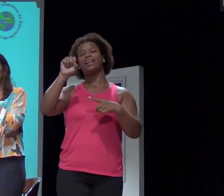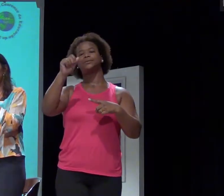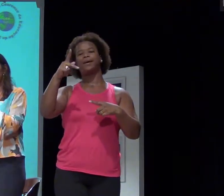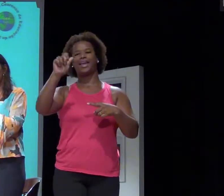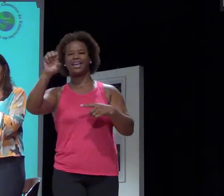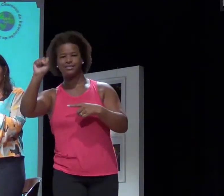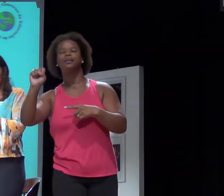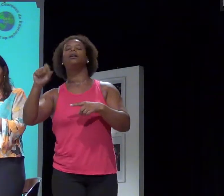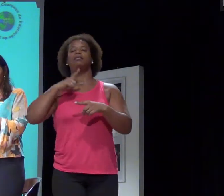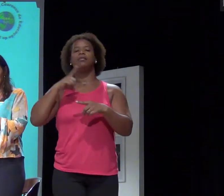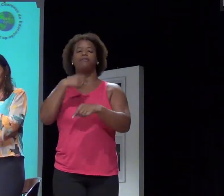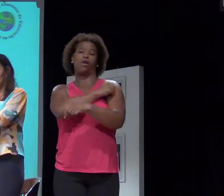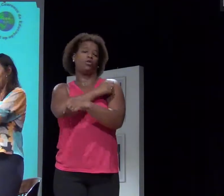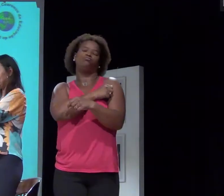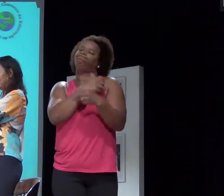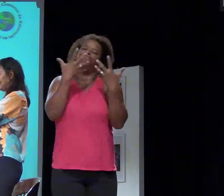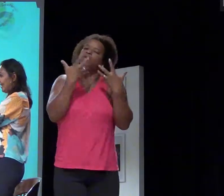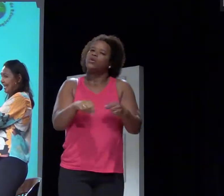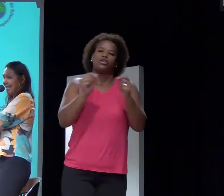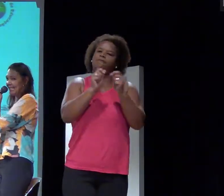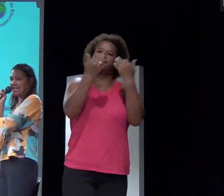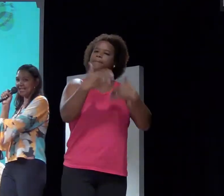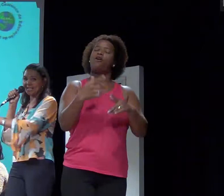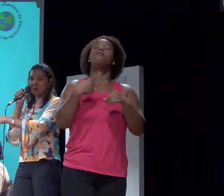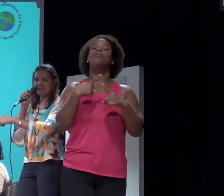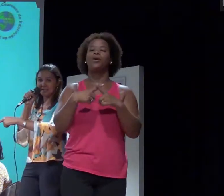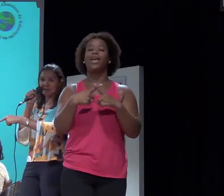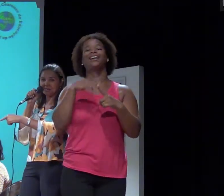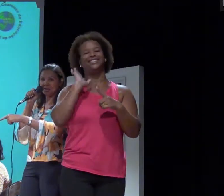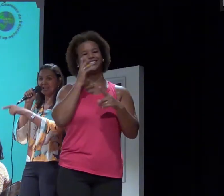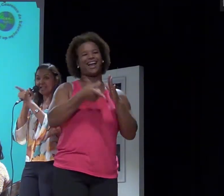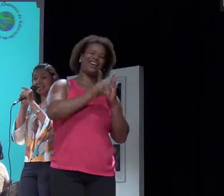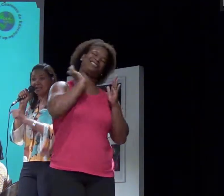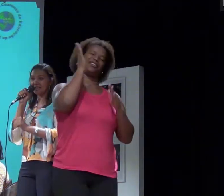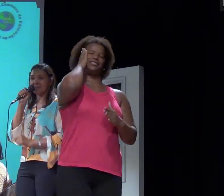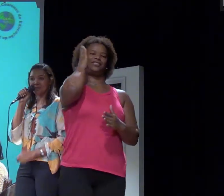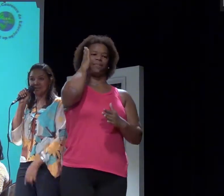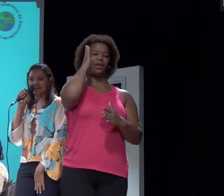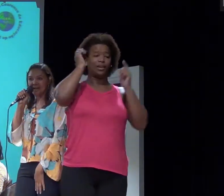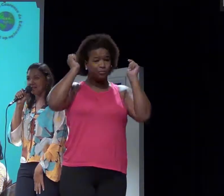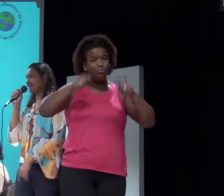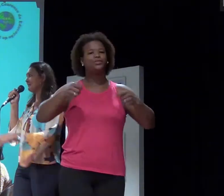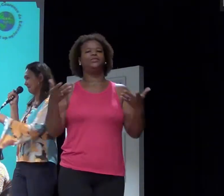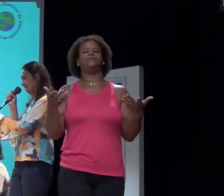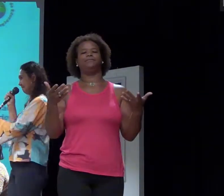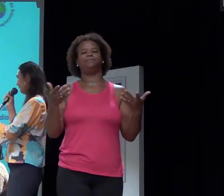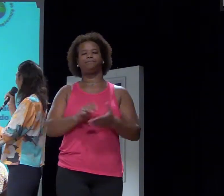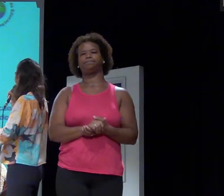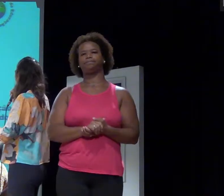não aceitaram fazer o SPAES? Porque eles já têm esse conhecimento de que existe essa possibilidade.